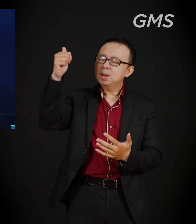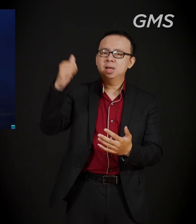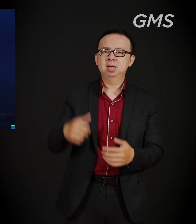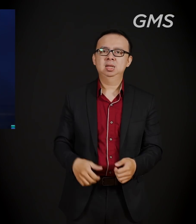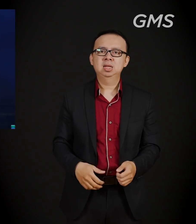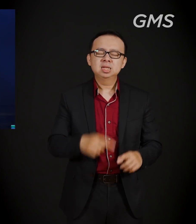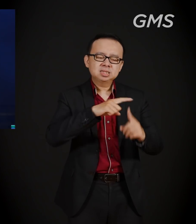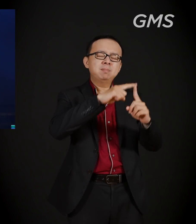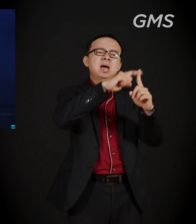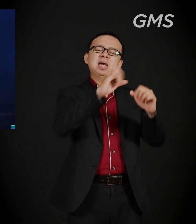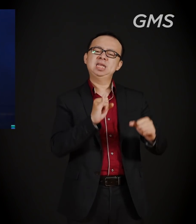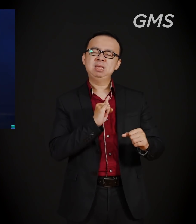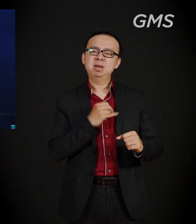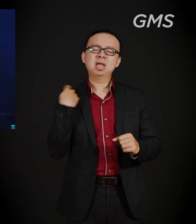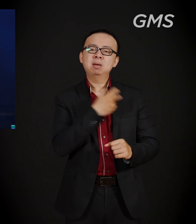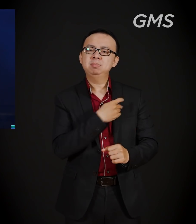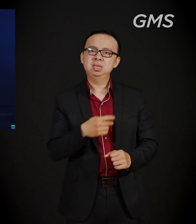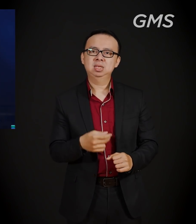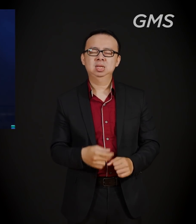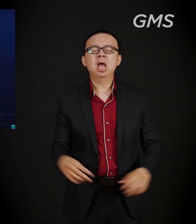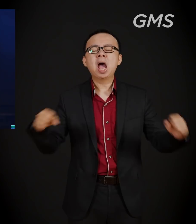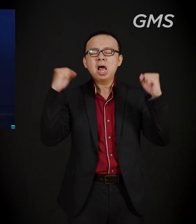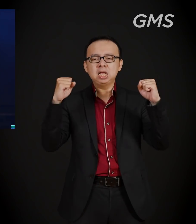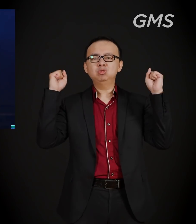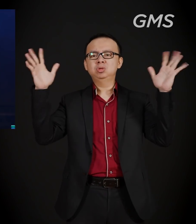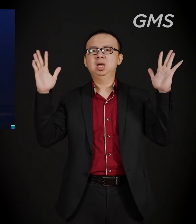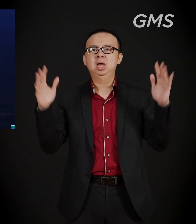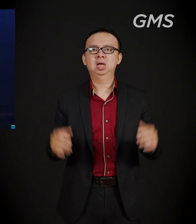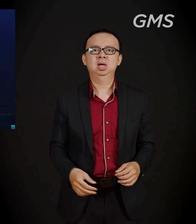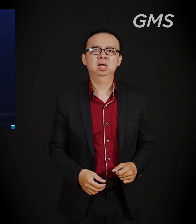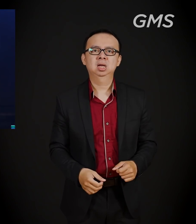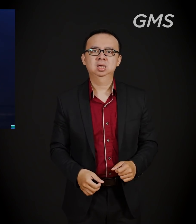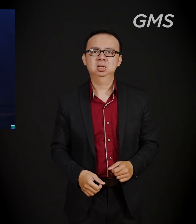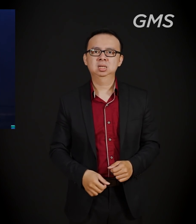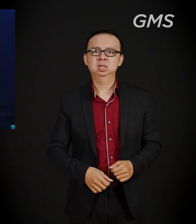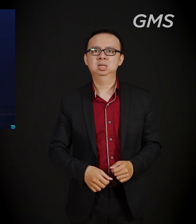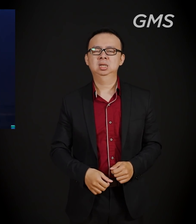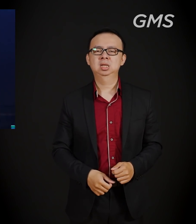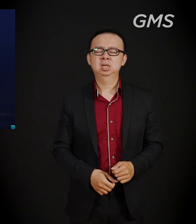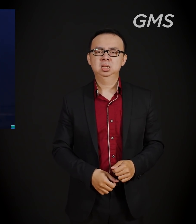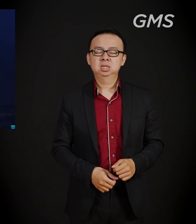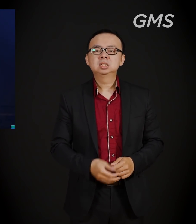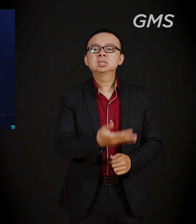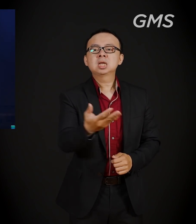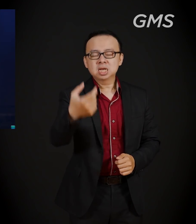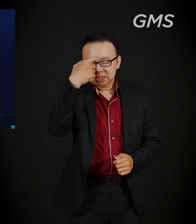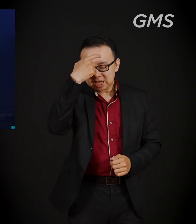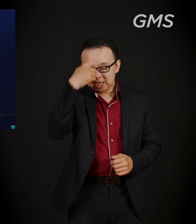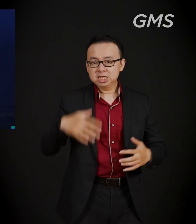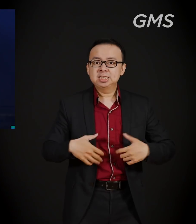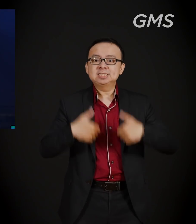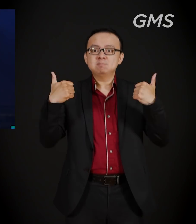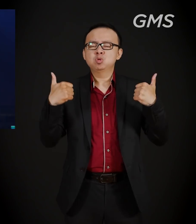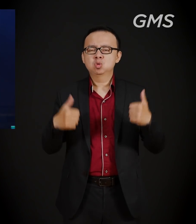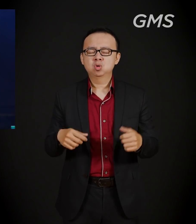iman kami supaya oleh iman kami, kami dapat melihat anugerah Tuhan terjadi. Haleluya. Setiap saudara yang sudah doakan untuk kesembuhan, tanamkan dalam rohmu, aku sembuh lebih dulu Yesus. Jangan